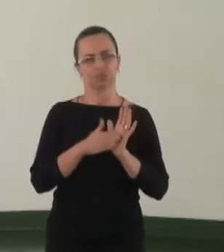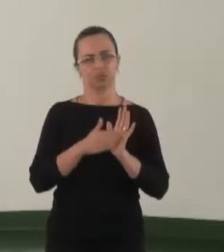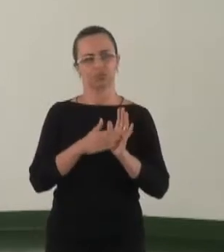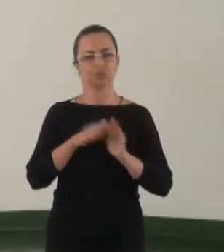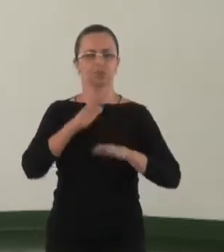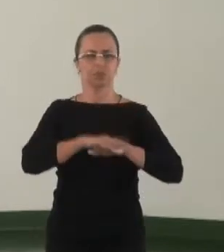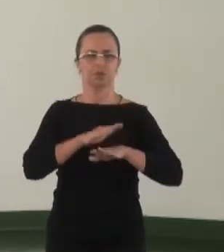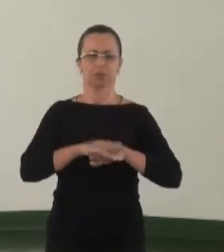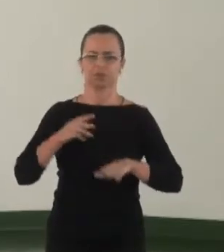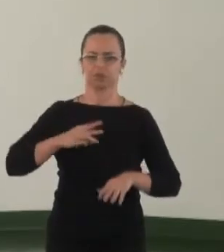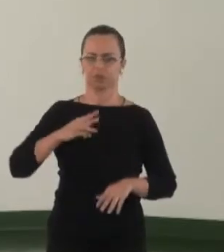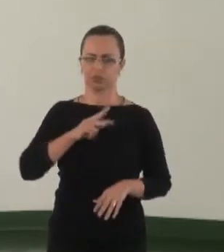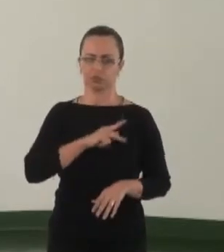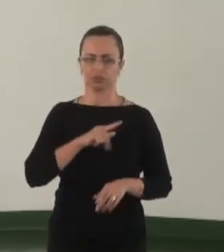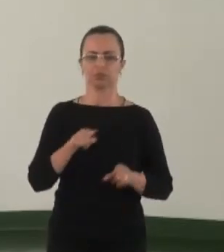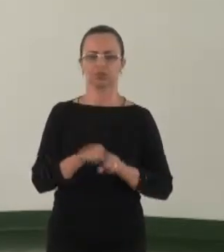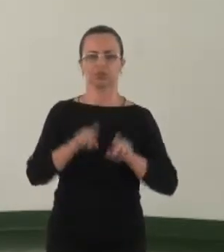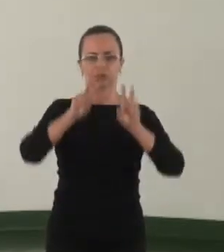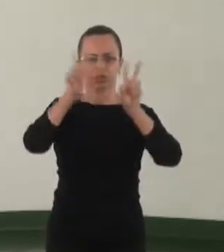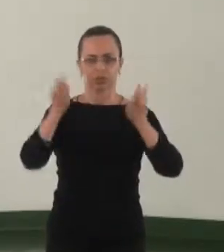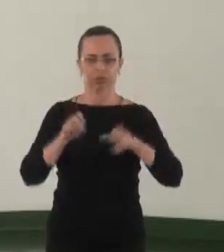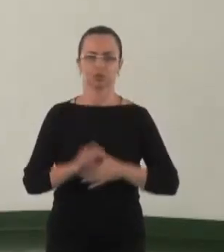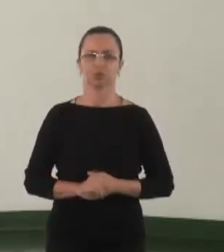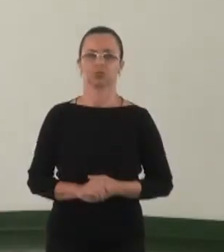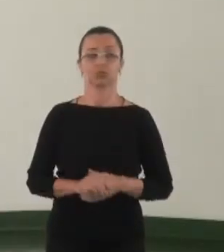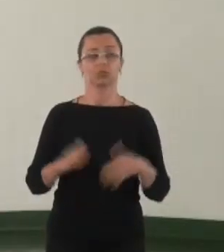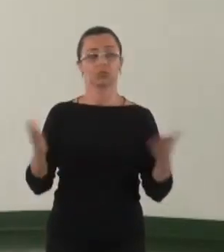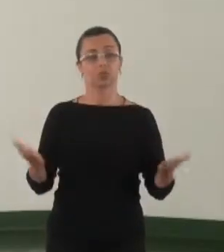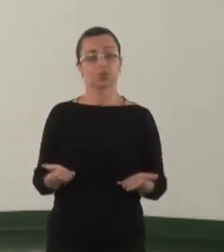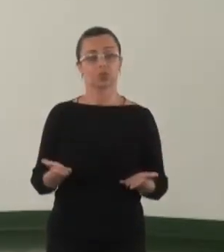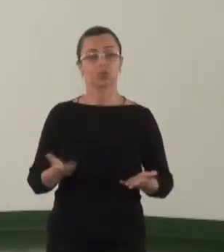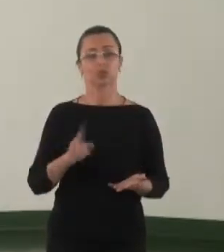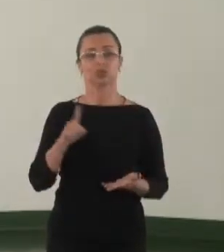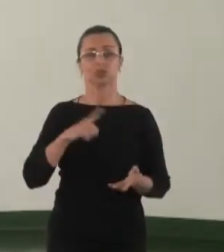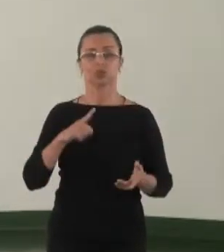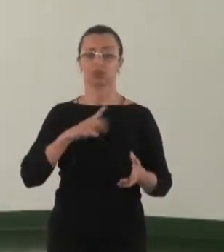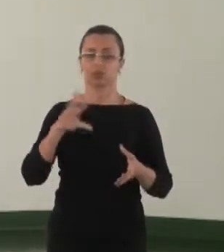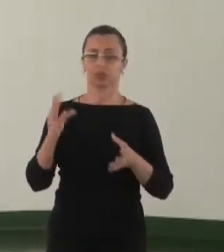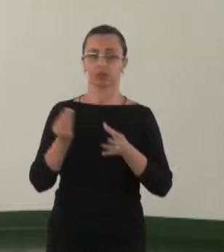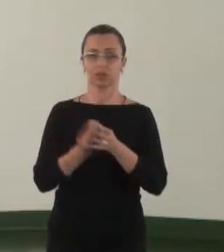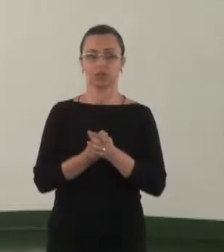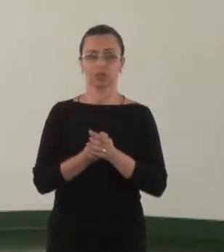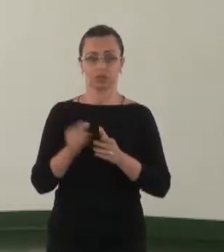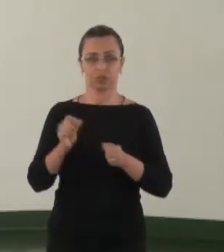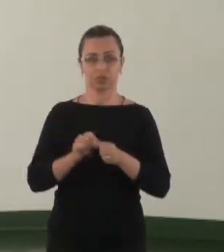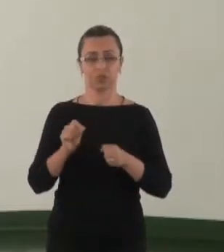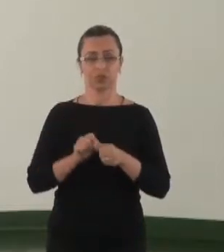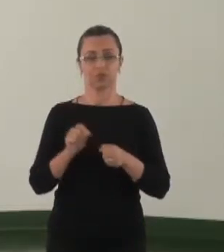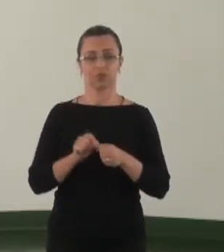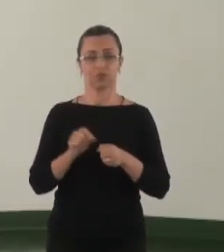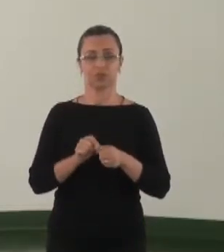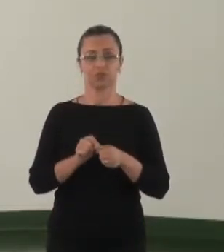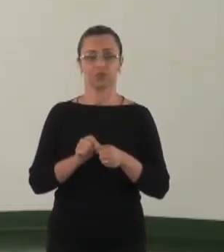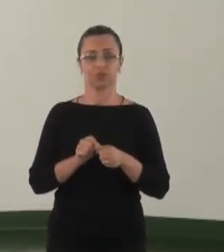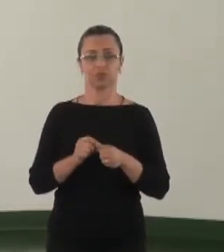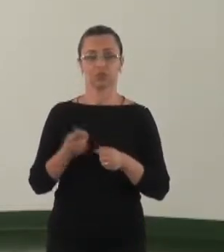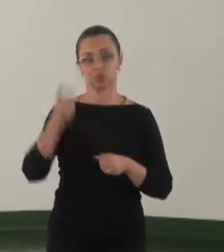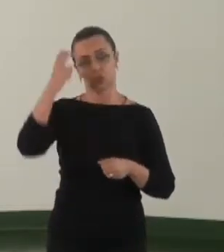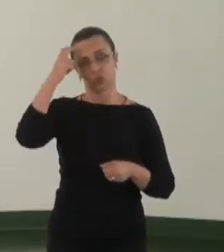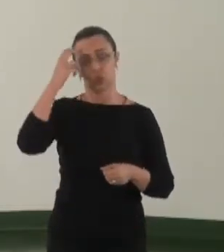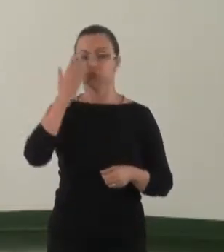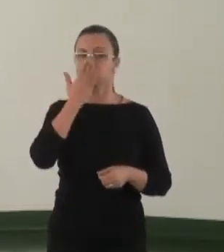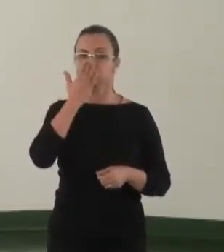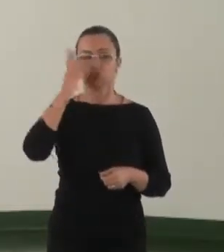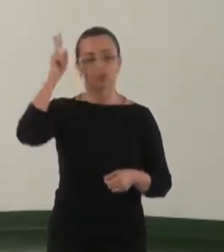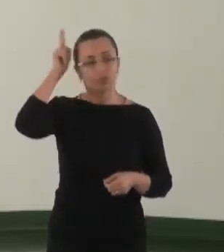membros e servidores do Ministério Público acerca da temática. Então você tem aí essas inserções tal como são feitas na cultura indígena,